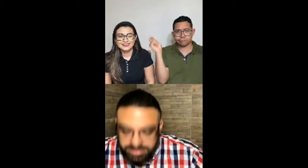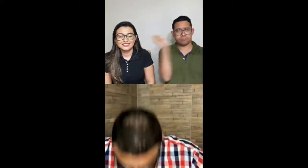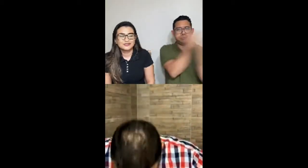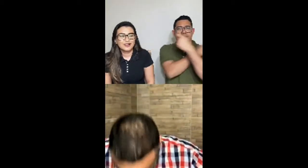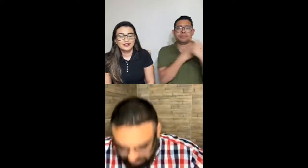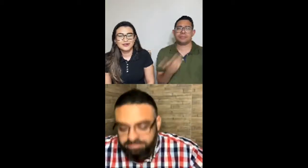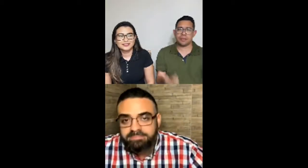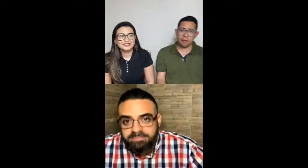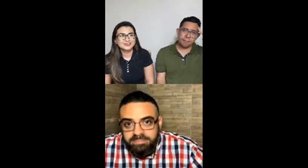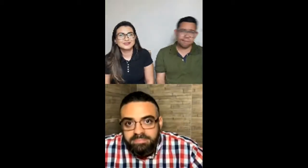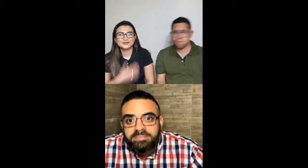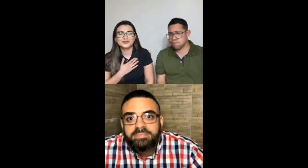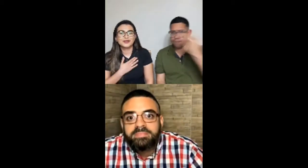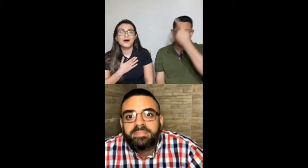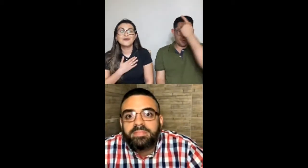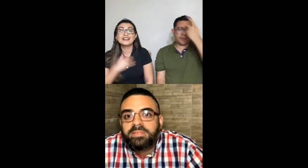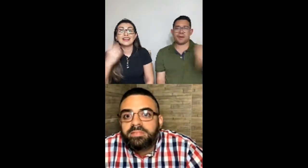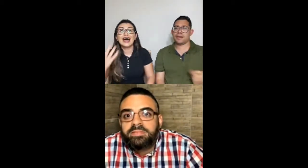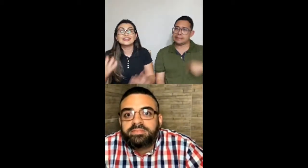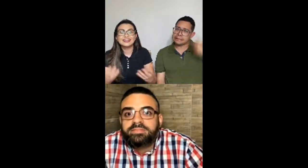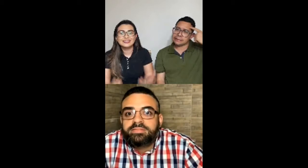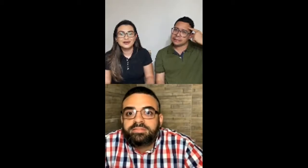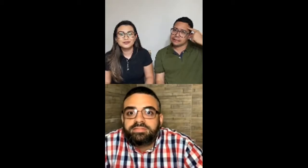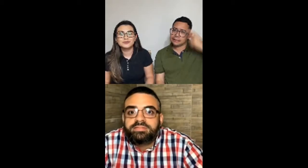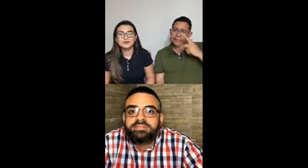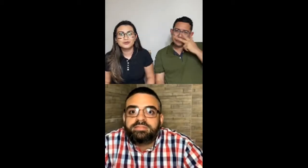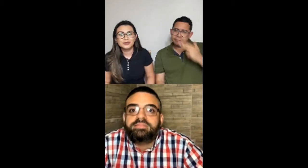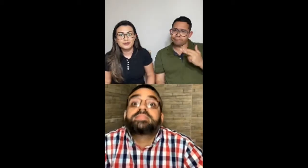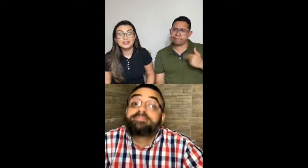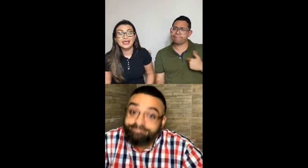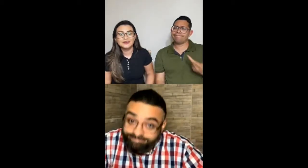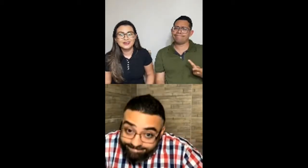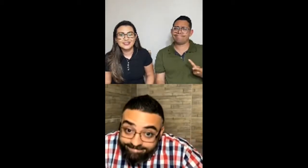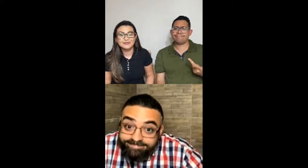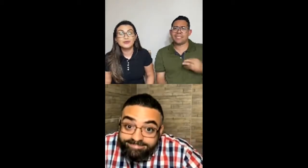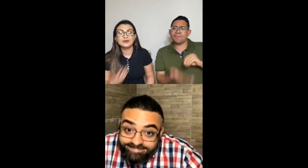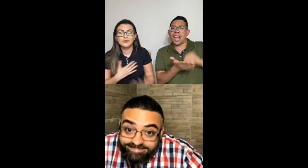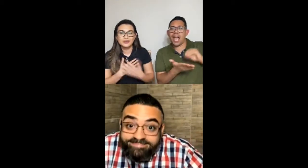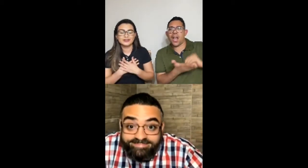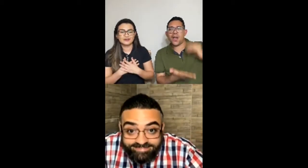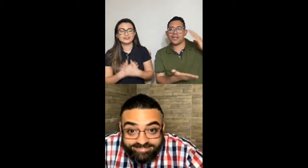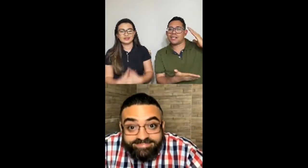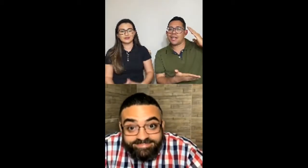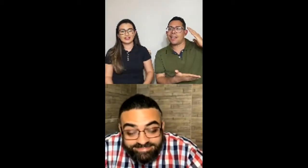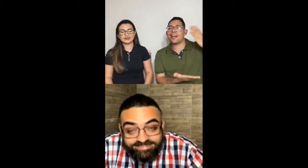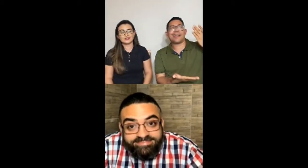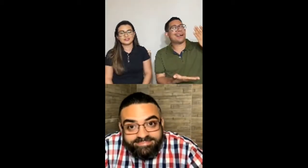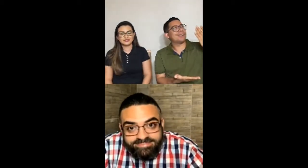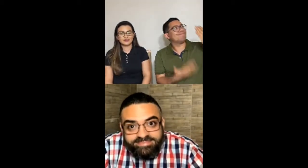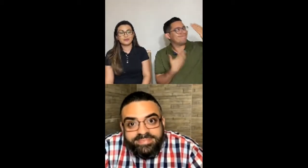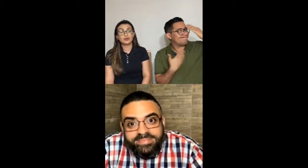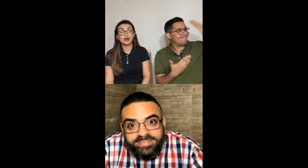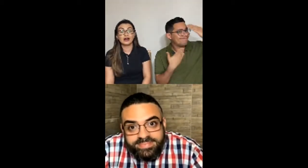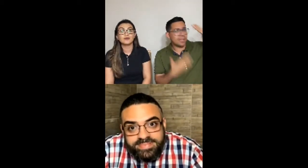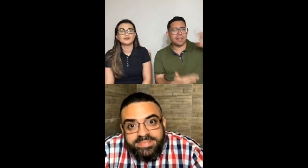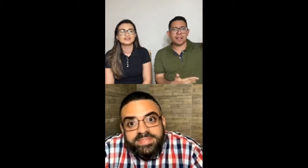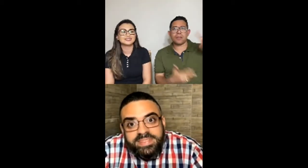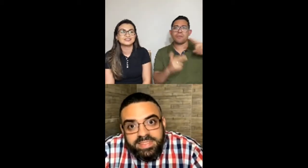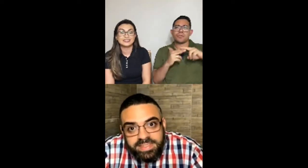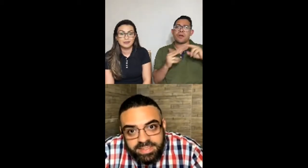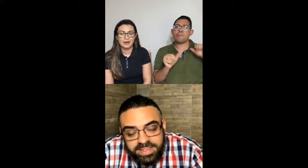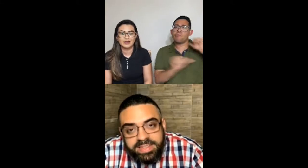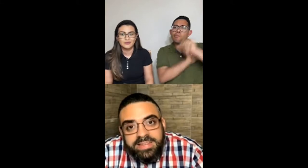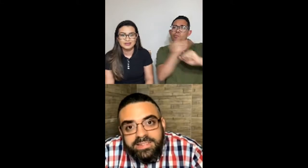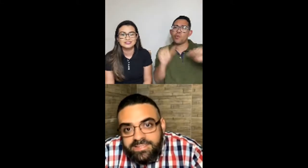A gente fala, nossa, às vezes eu sou tão ingrata a Deus por tudo que eu tenho, né? Muda muito a visão, né? Quando a gente vai pro campo, assim,